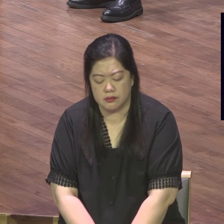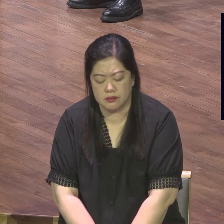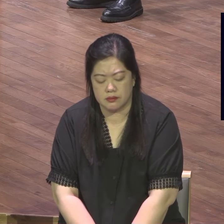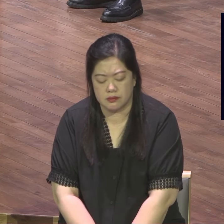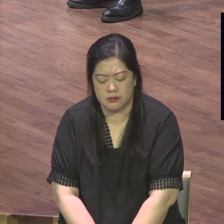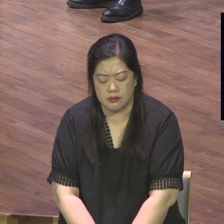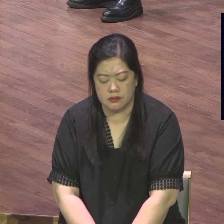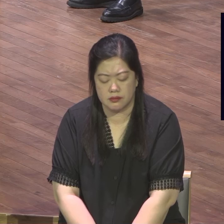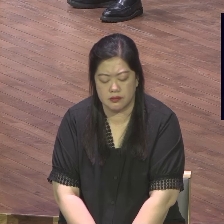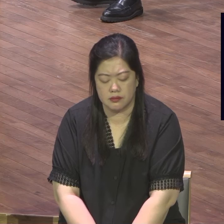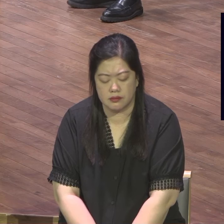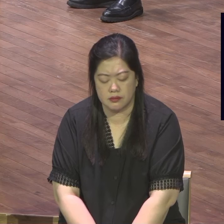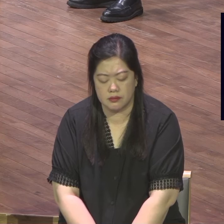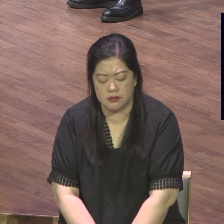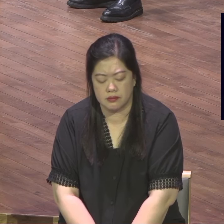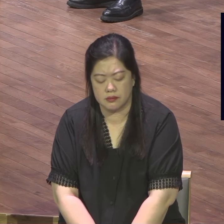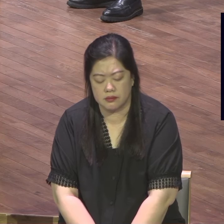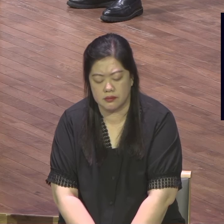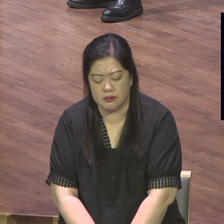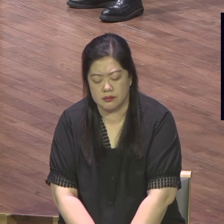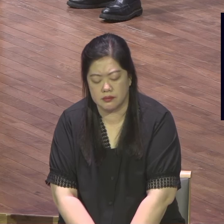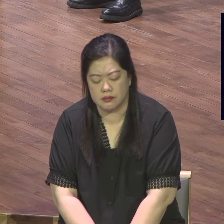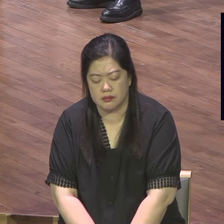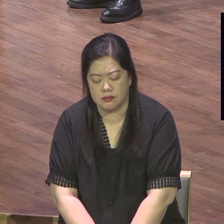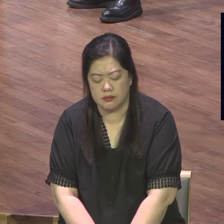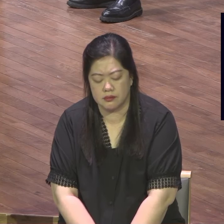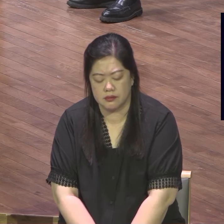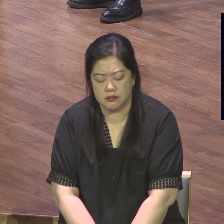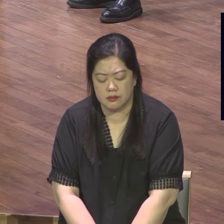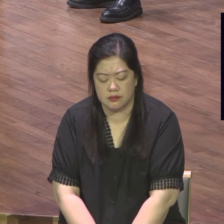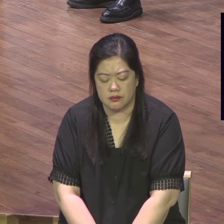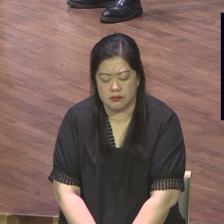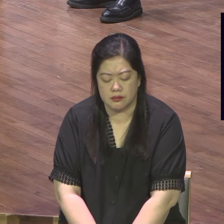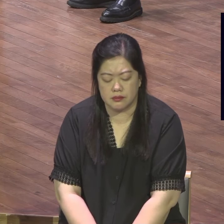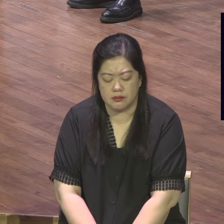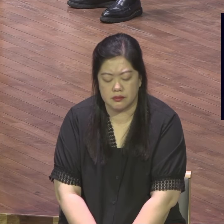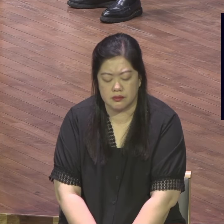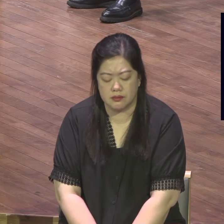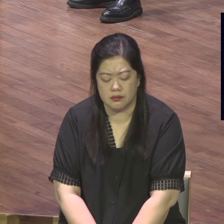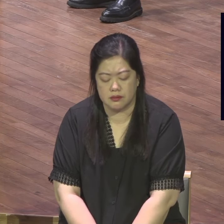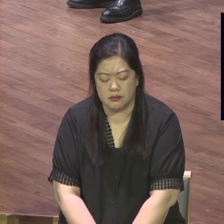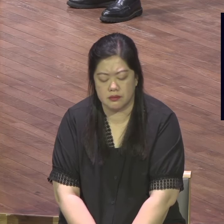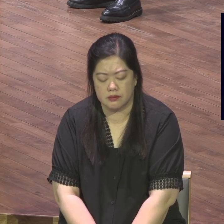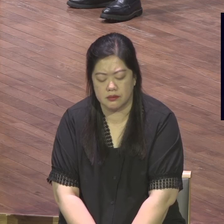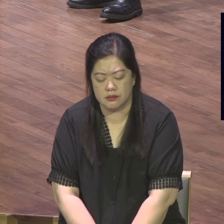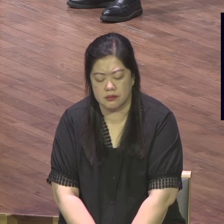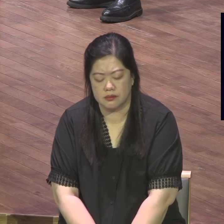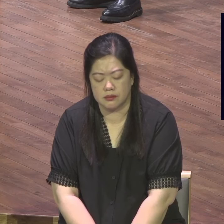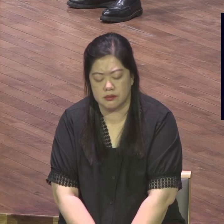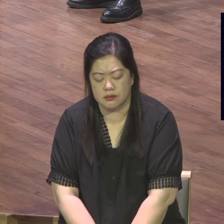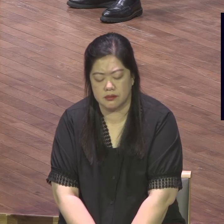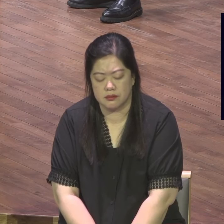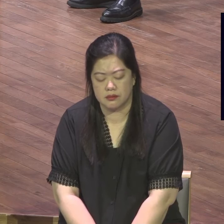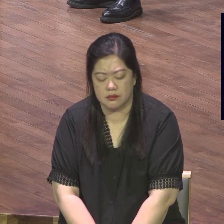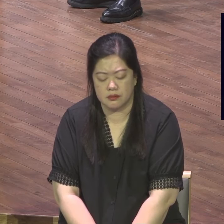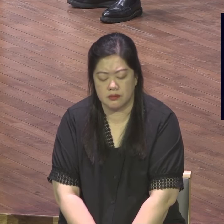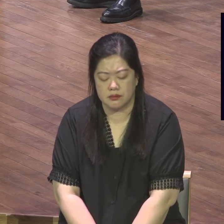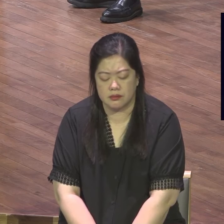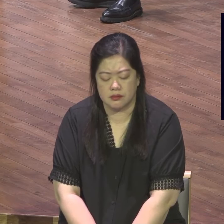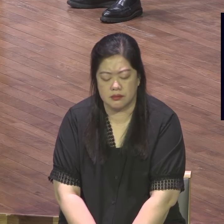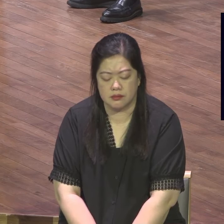수 있도록 주님께서 역사하여 주시옵소서. 하나님 이제 28년 후에 하나님께서 우리